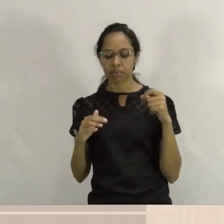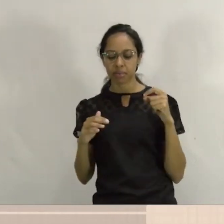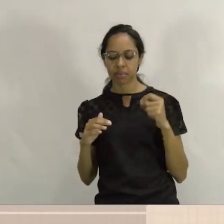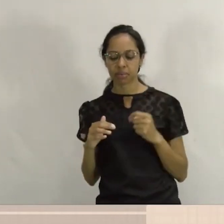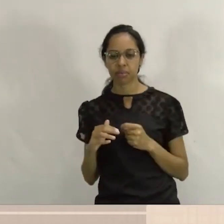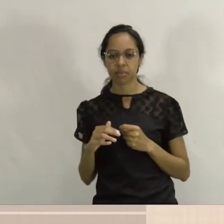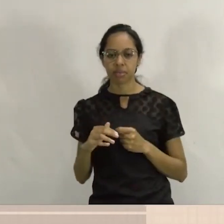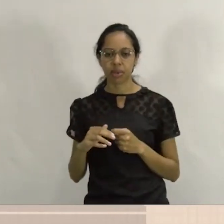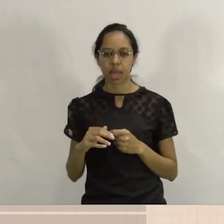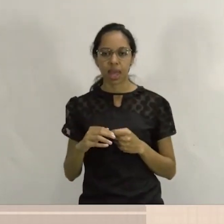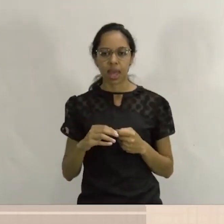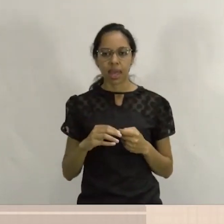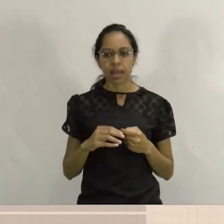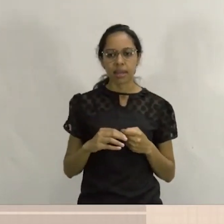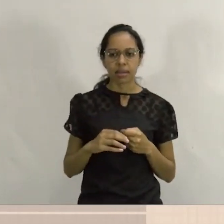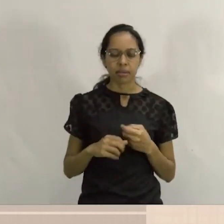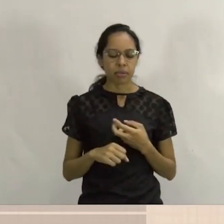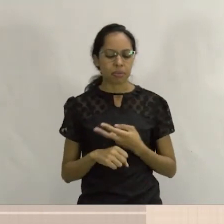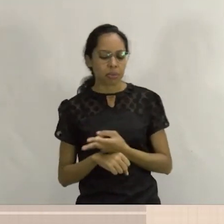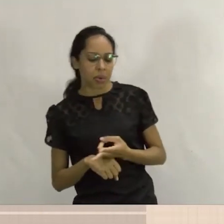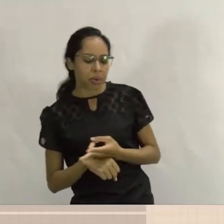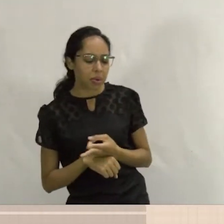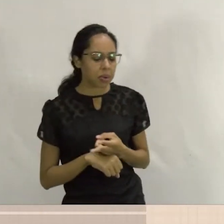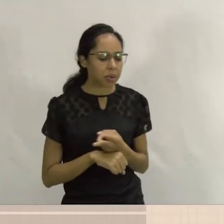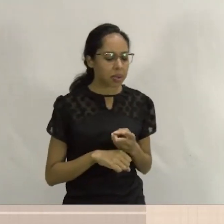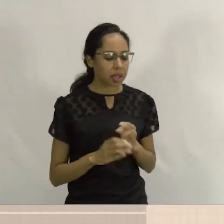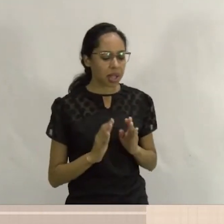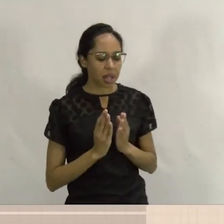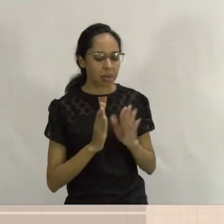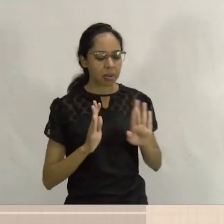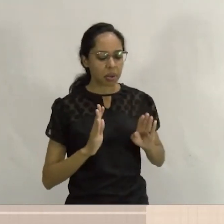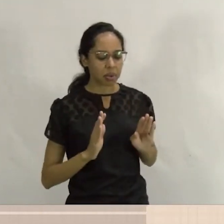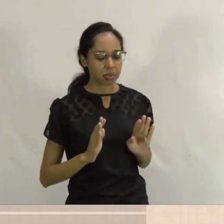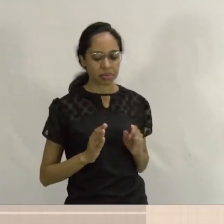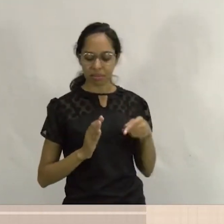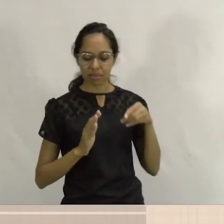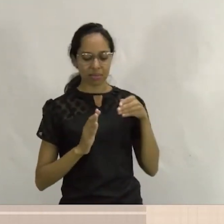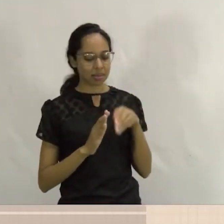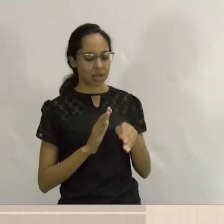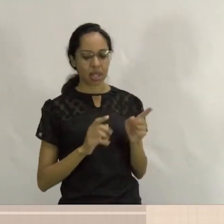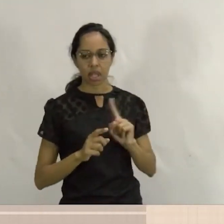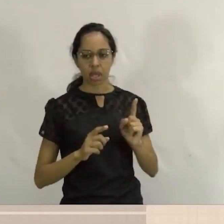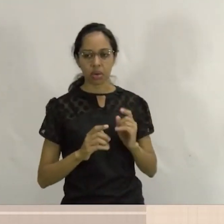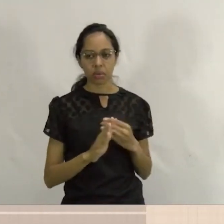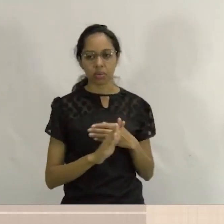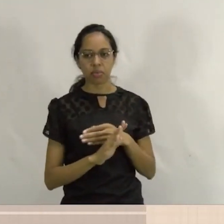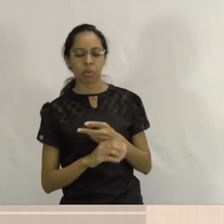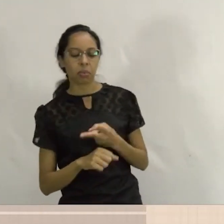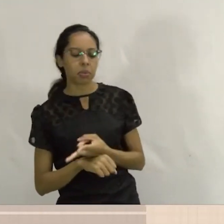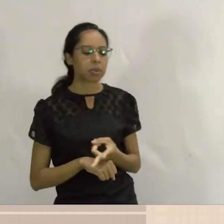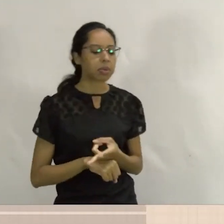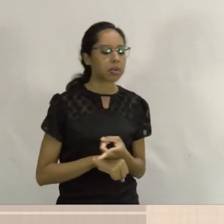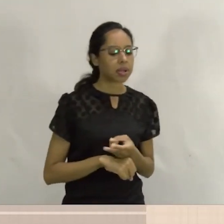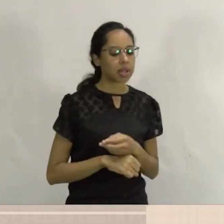vir por outro lugar, não entra pela porta, oficialmente. Ele precisa,